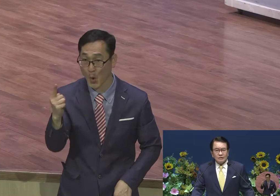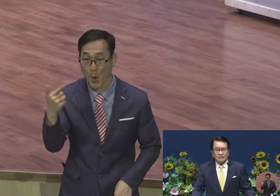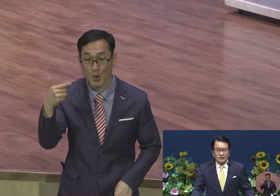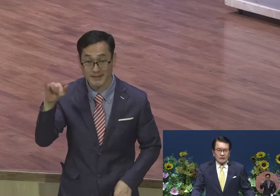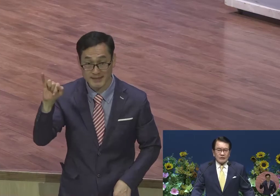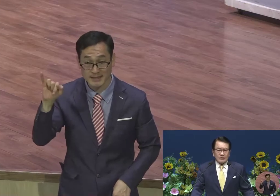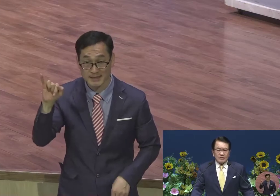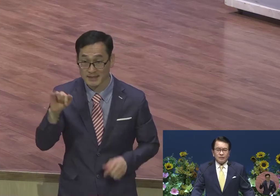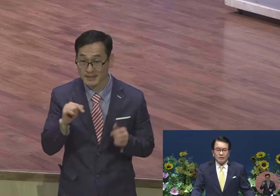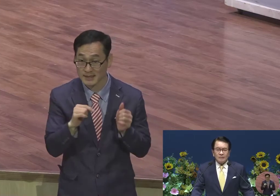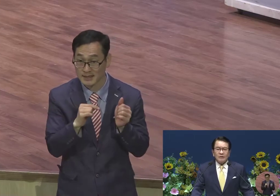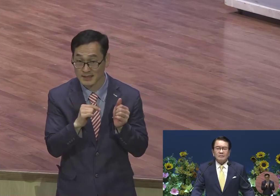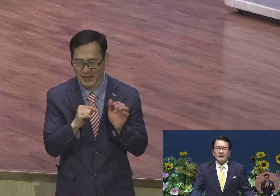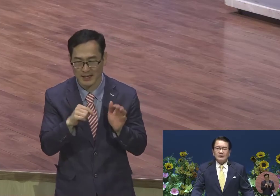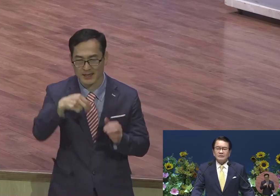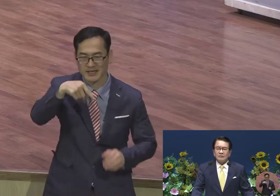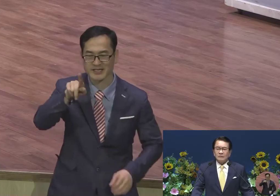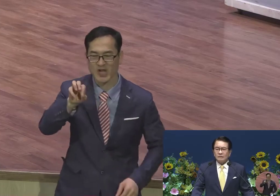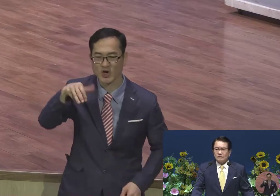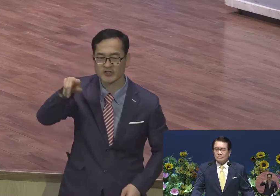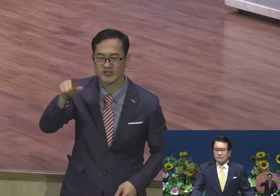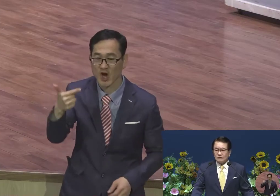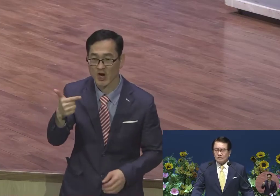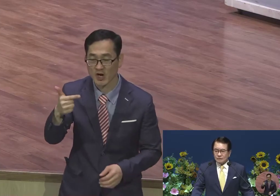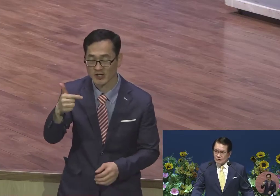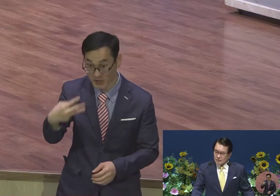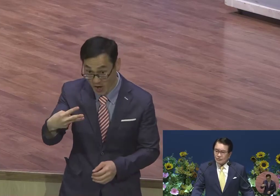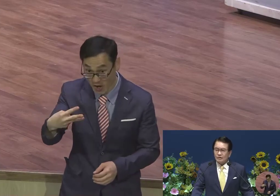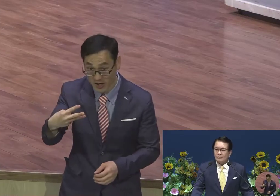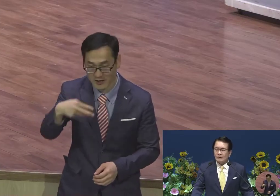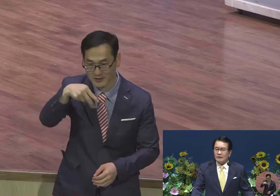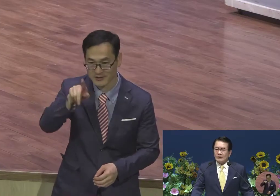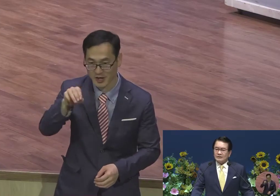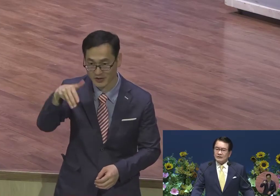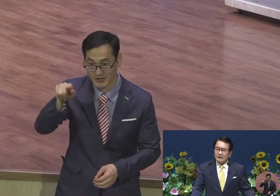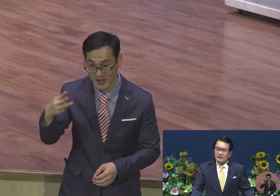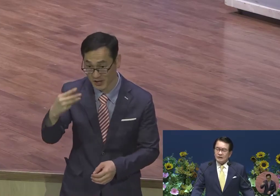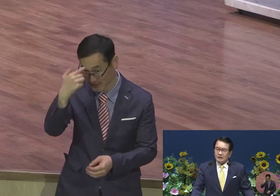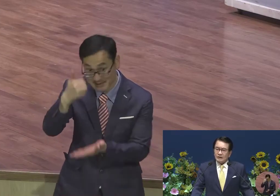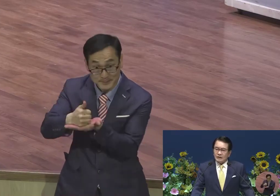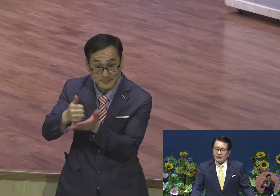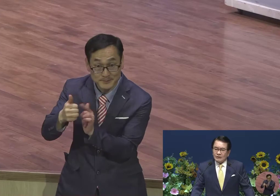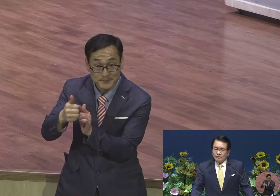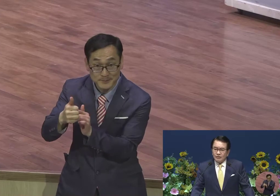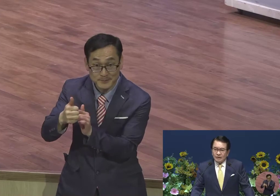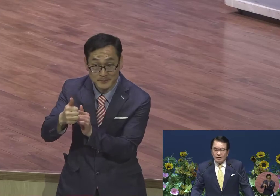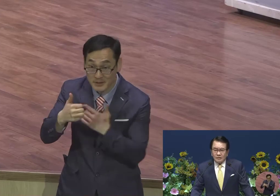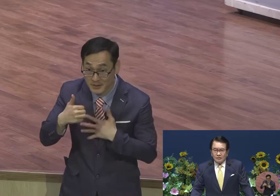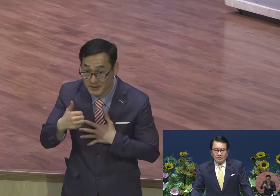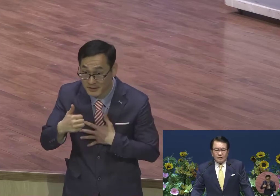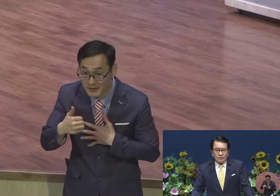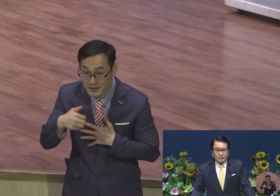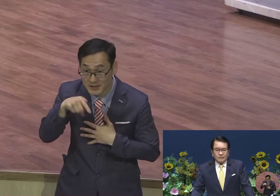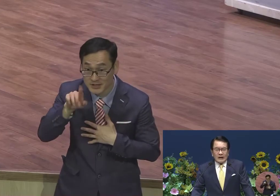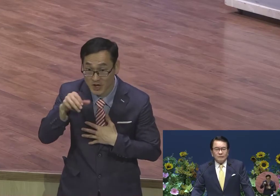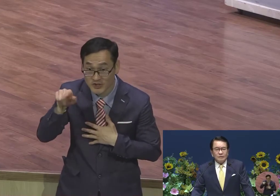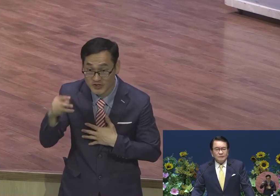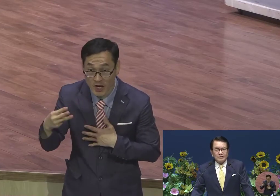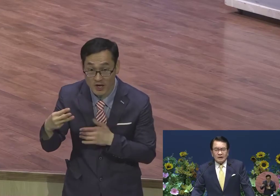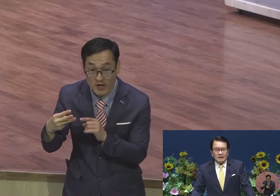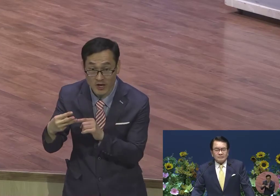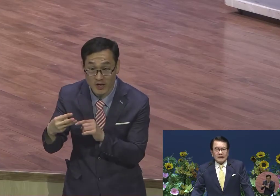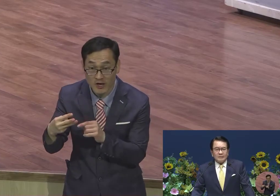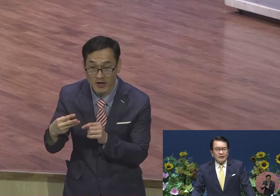석조선생이 참 훌륭한 말 많이 했지요 진짜 훌륭한 말 제가 불경 읽어보면요